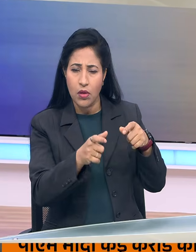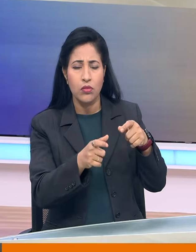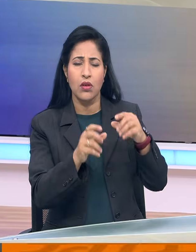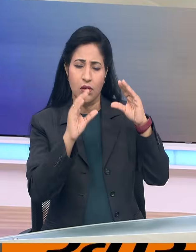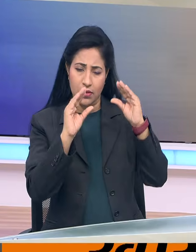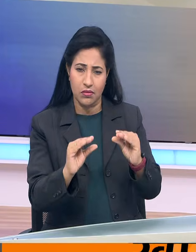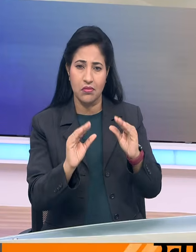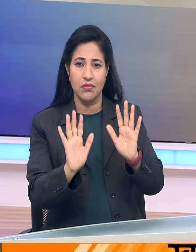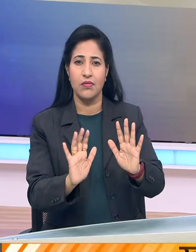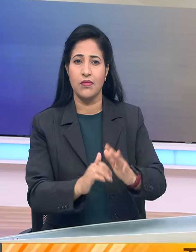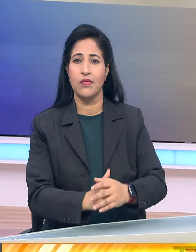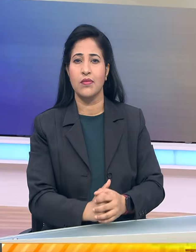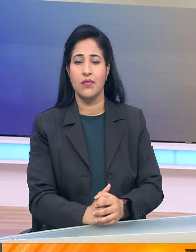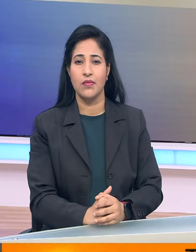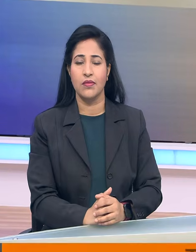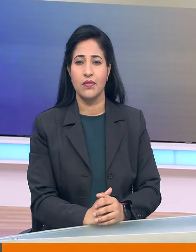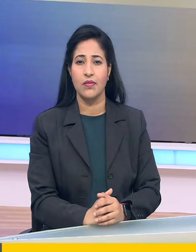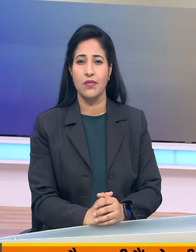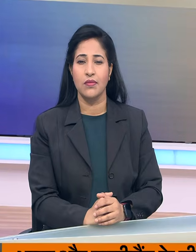है।